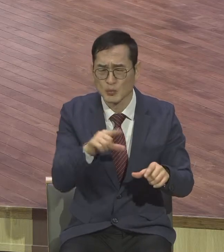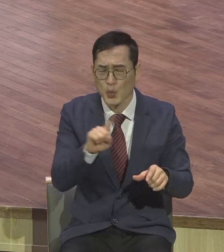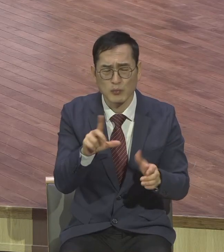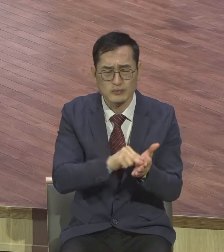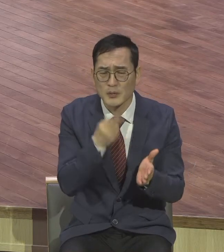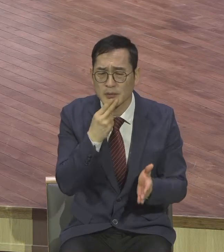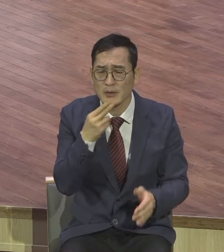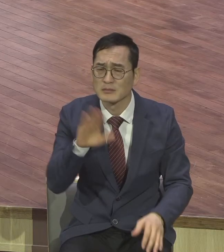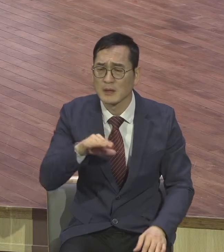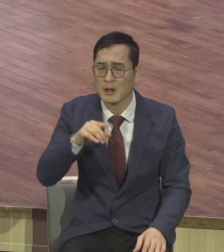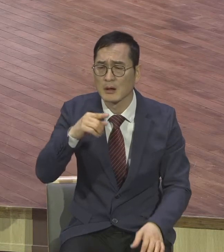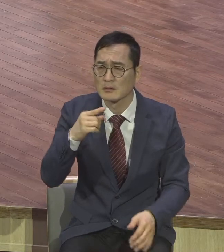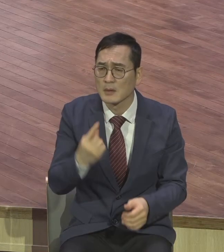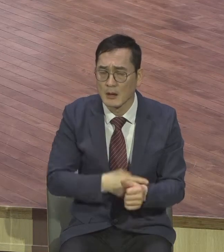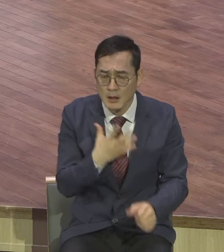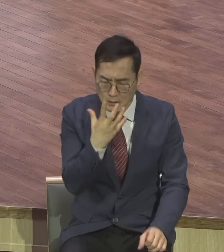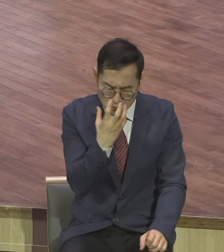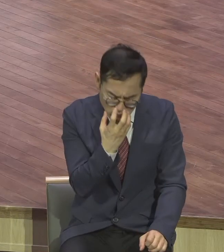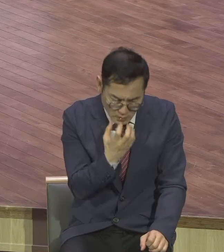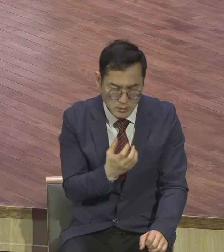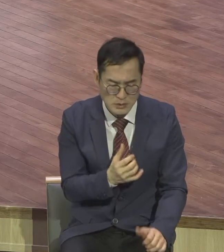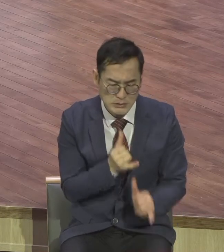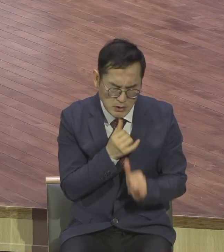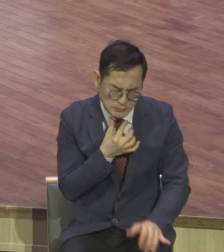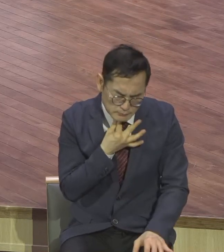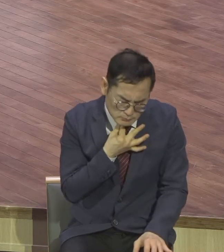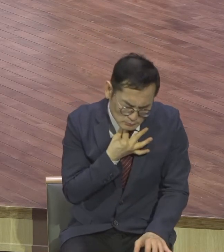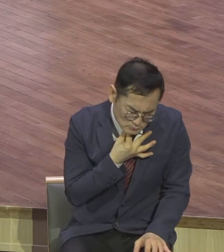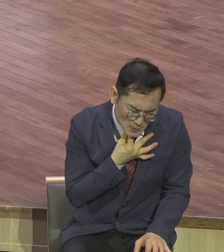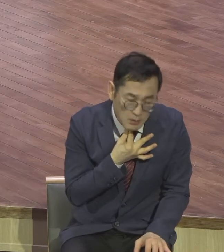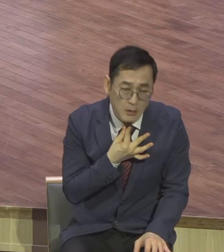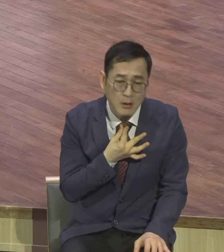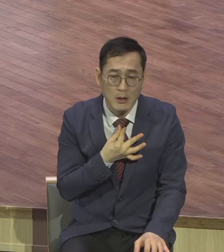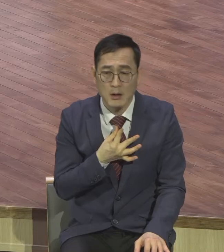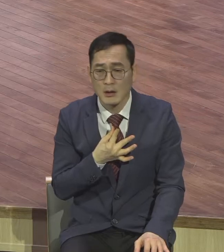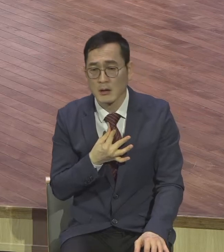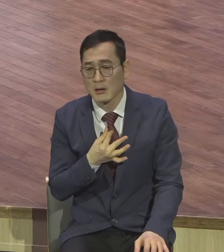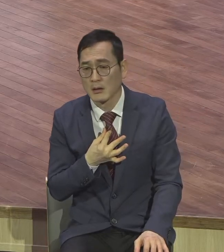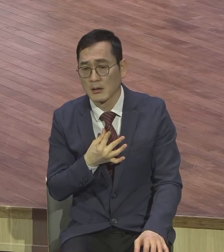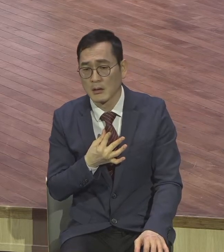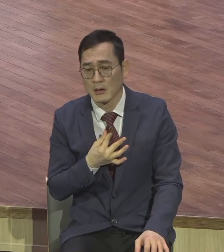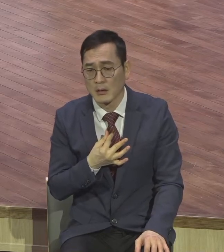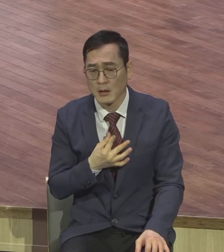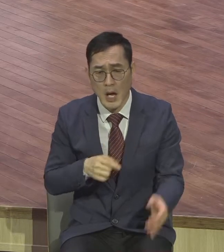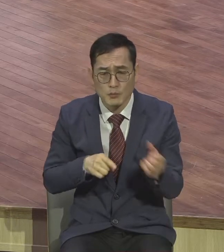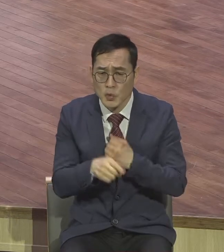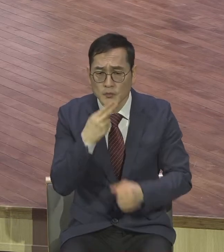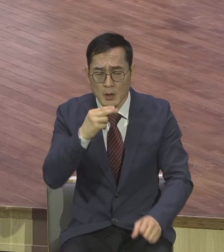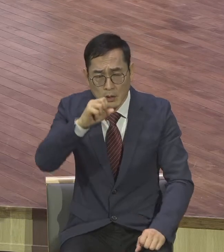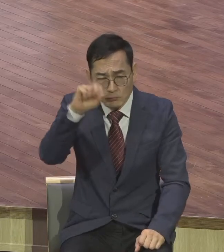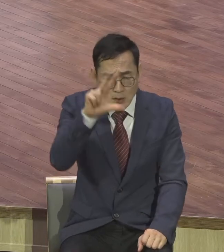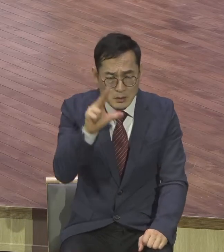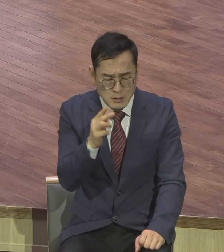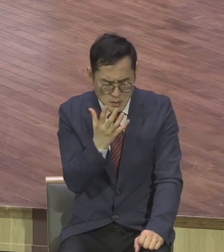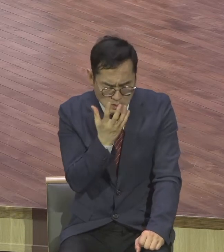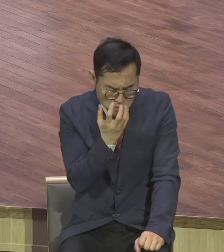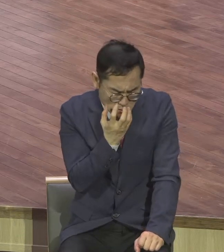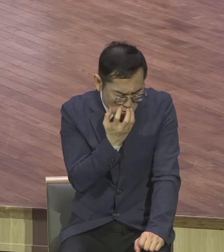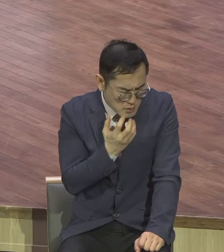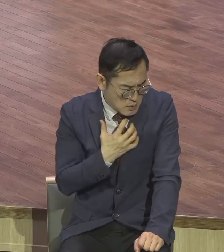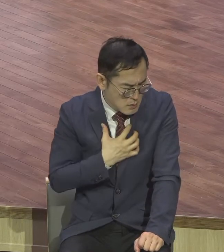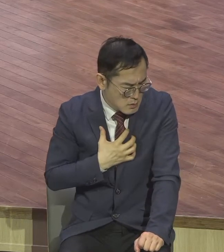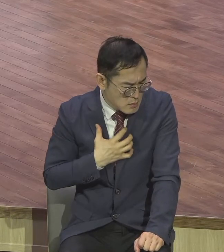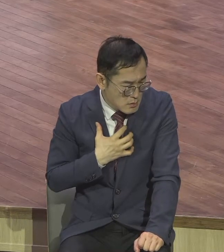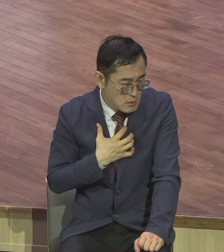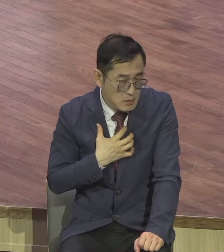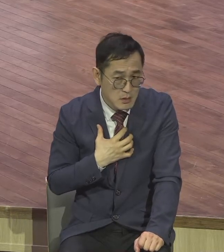스스로 우울하고 자살하고 싶은 그런 마음이 순간순간에 그렇게 다가온다는 사실입니다 이게